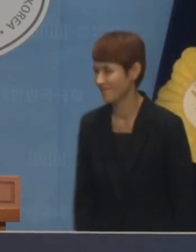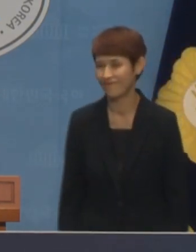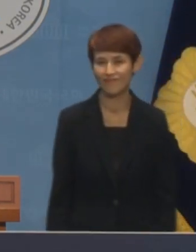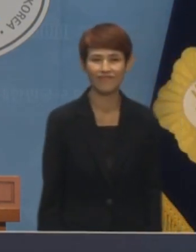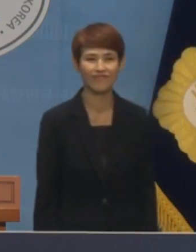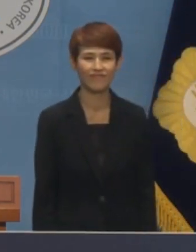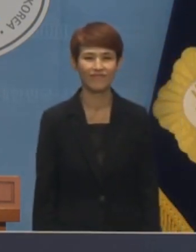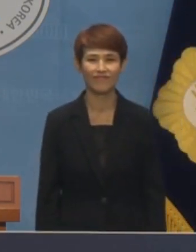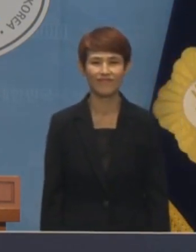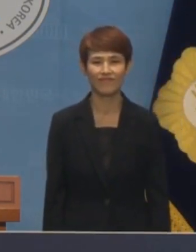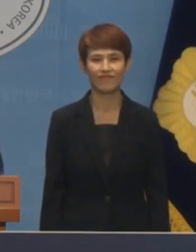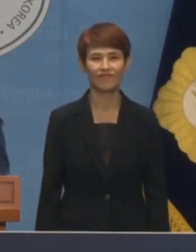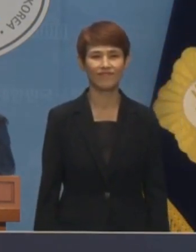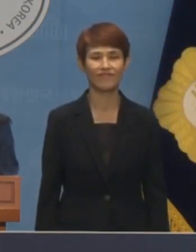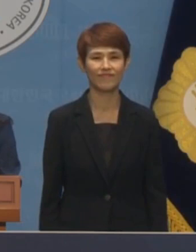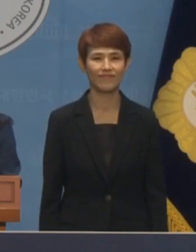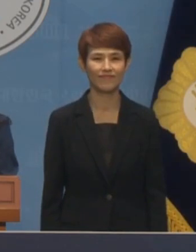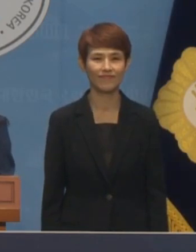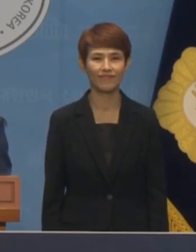안녕하세요.